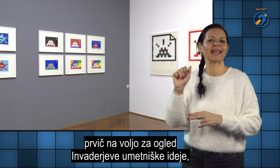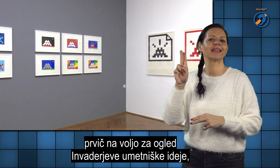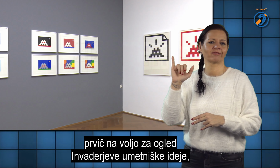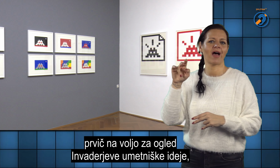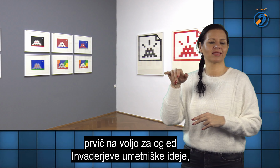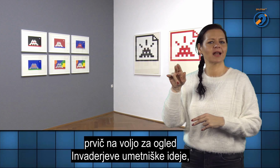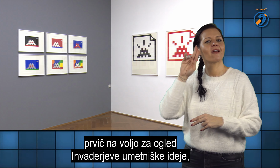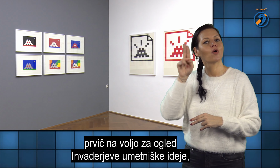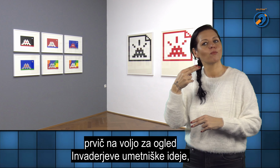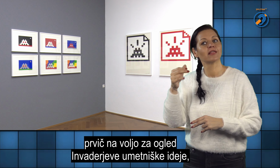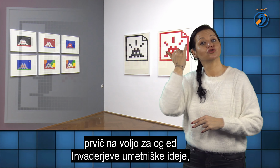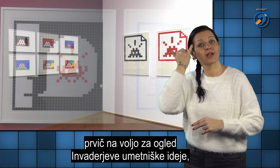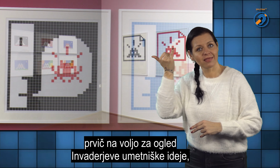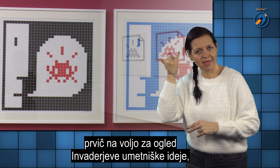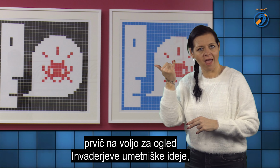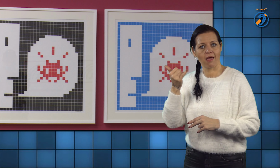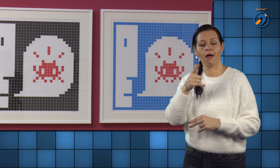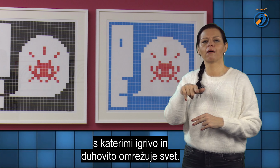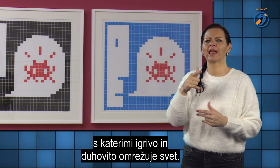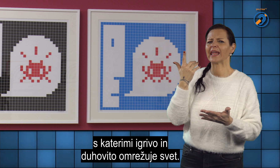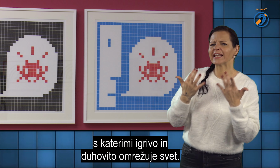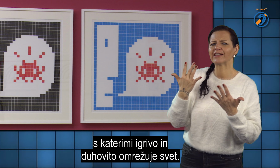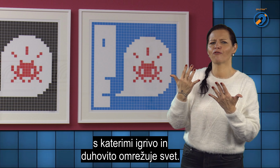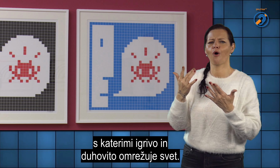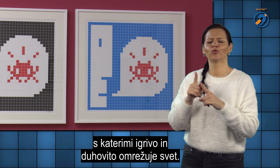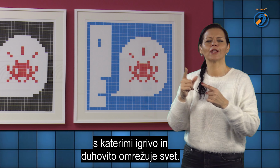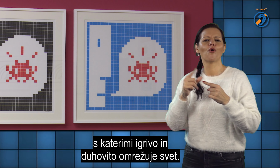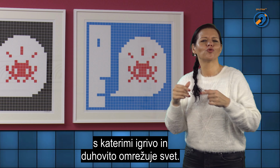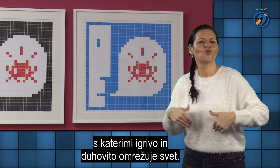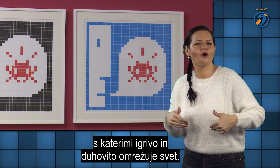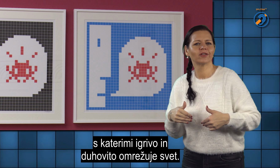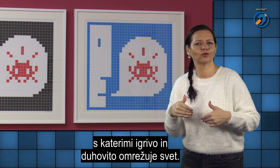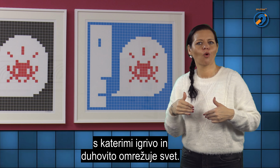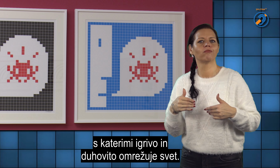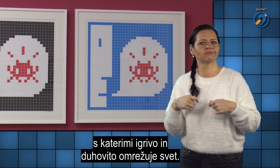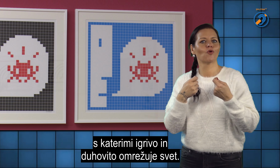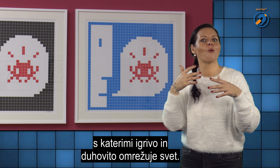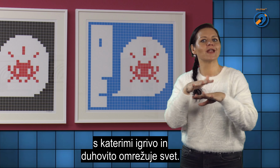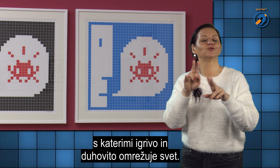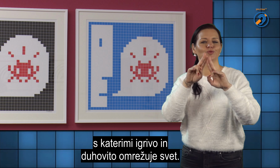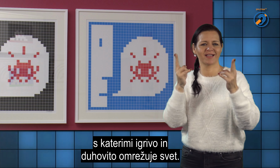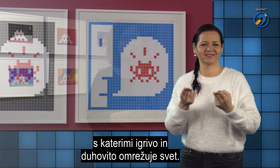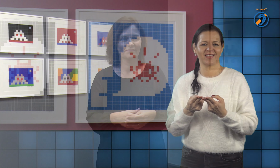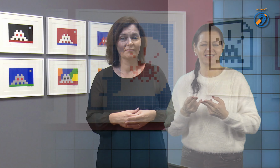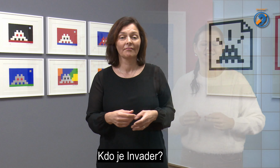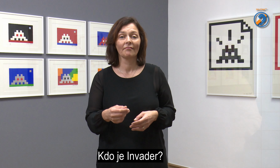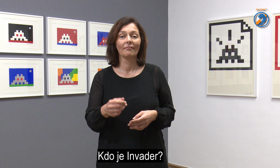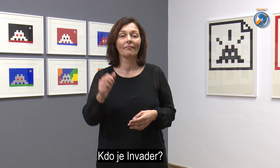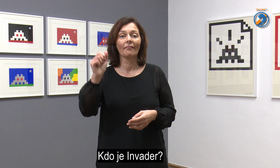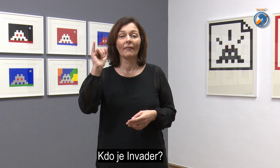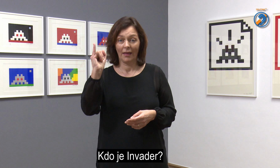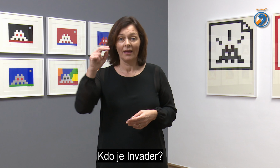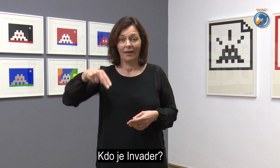ogled Invaderjeve umetniške ideje, s katerimi igrivo in duhovito omrežuje svet. Kdo je